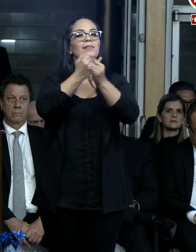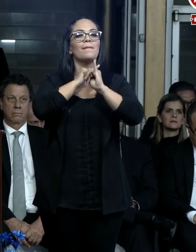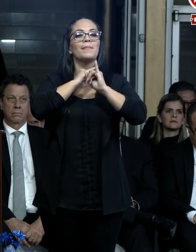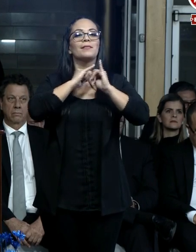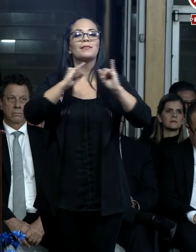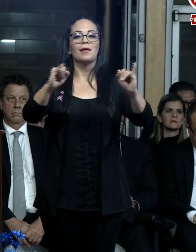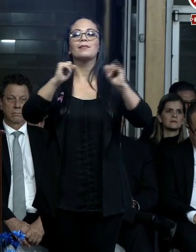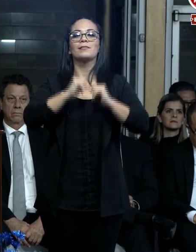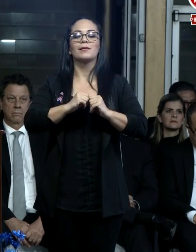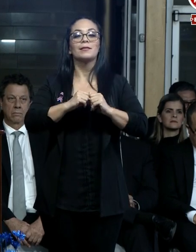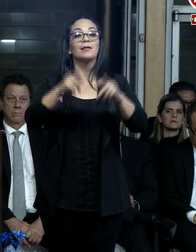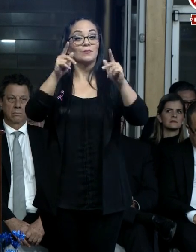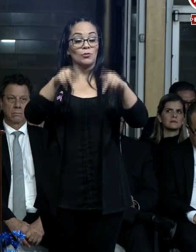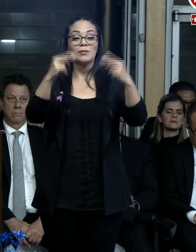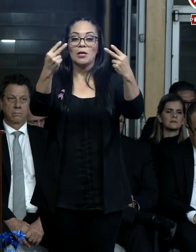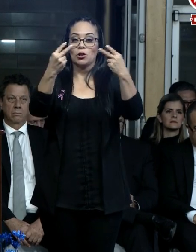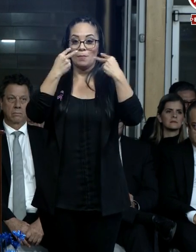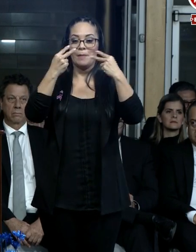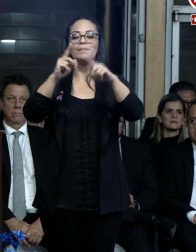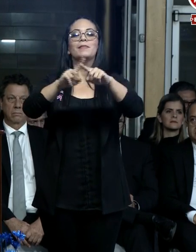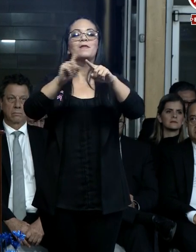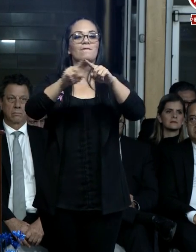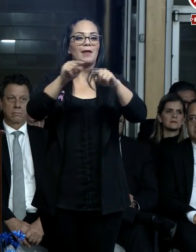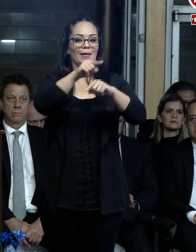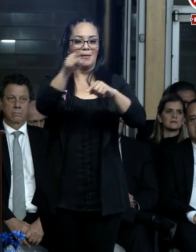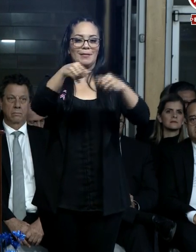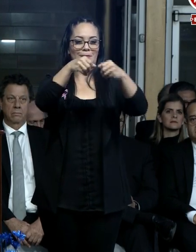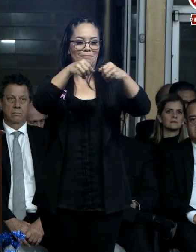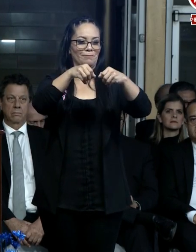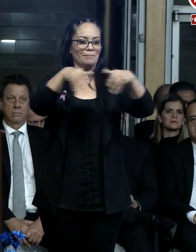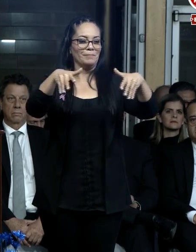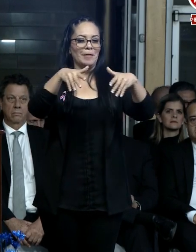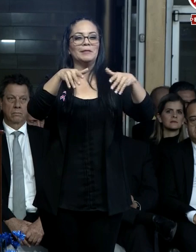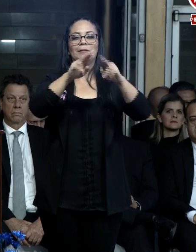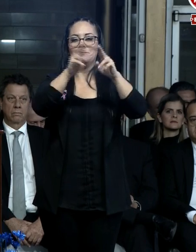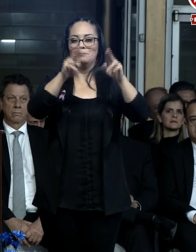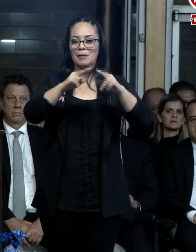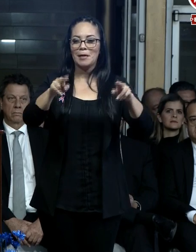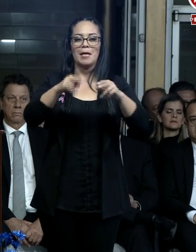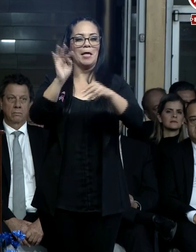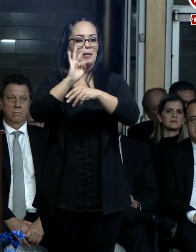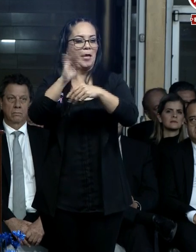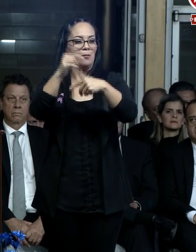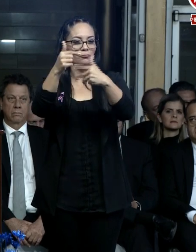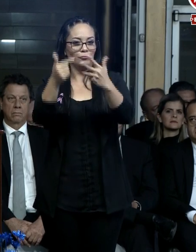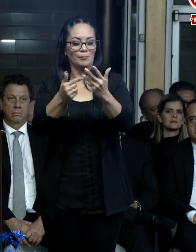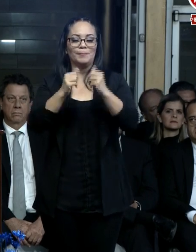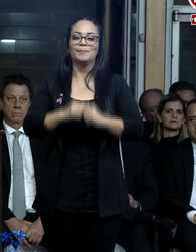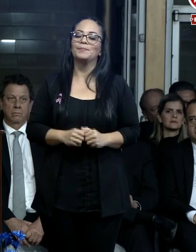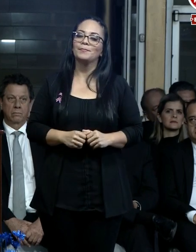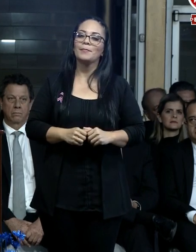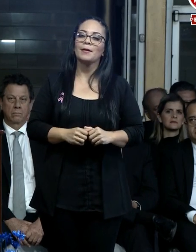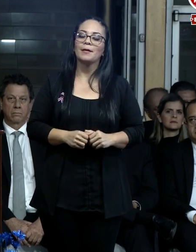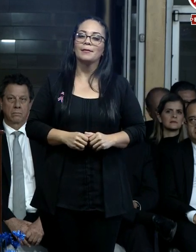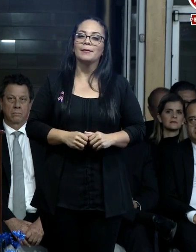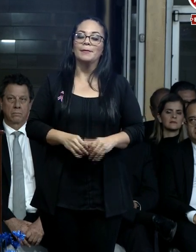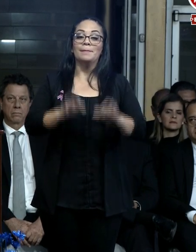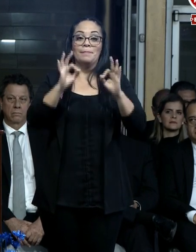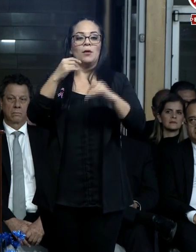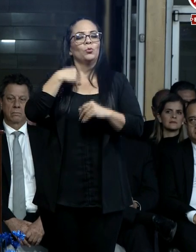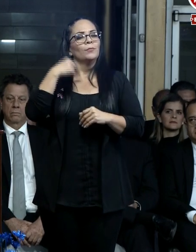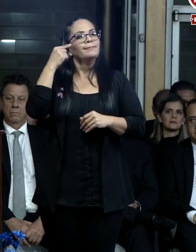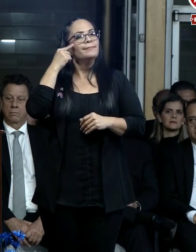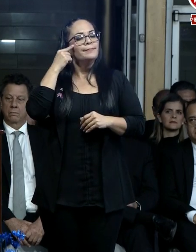ven por los medios digitales. Uno se pone a pensar que